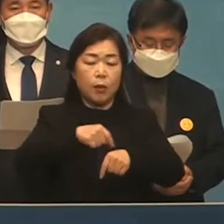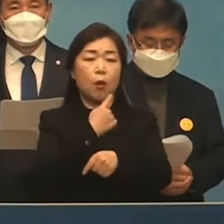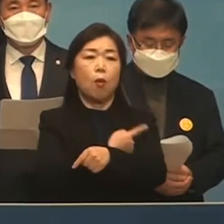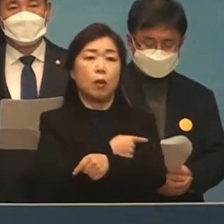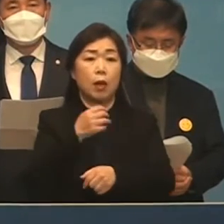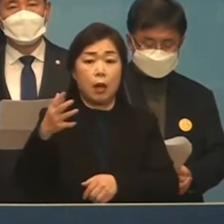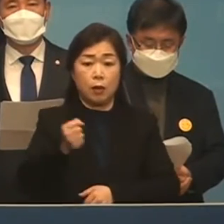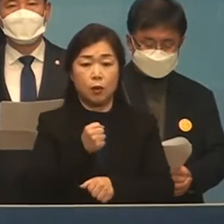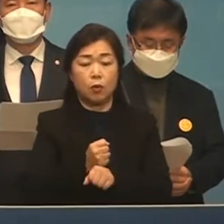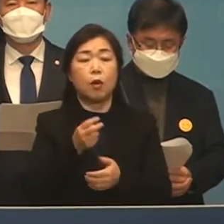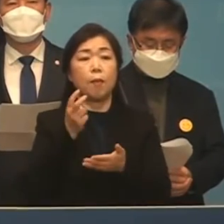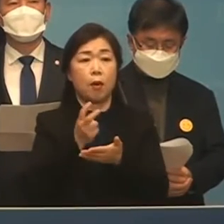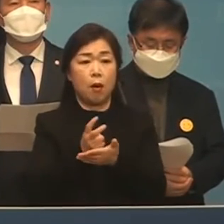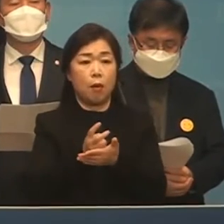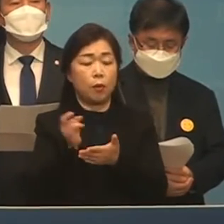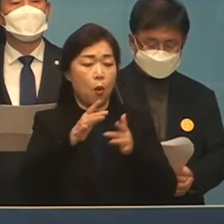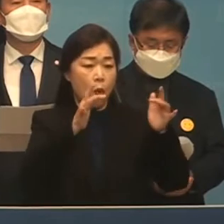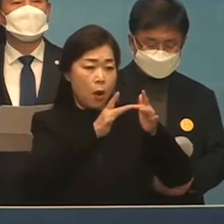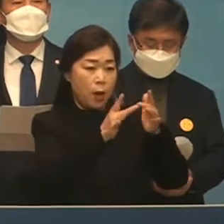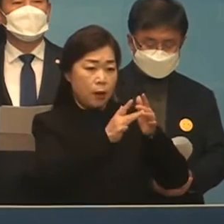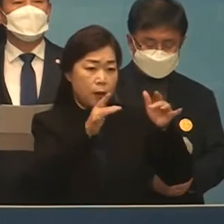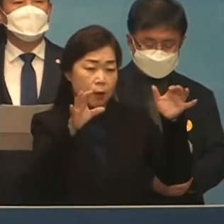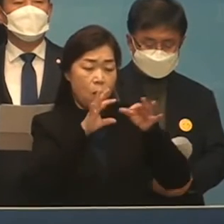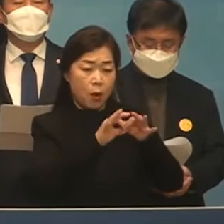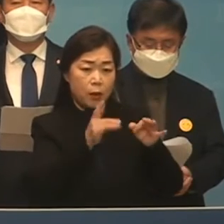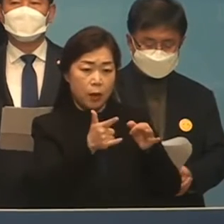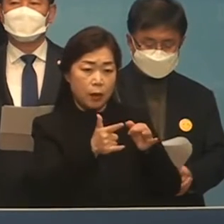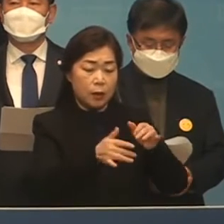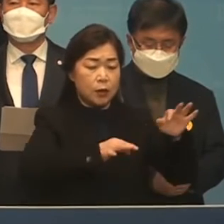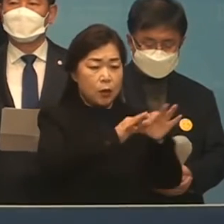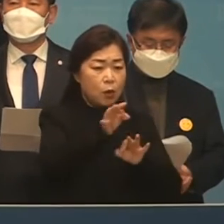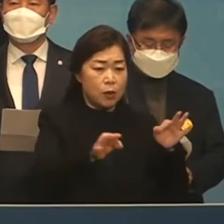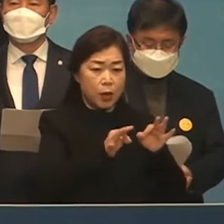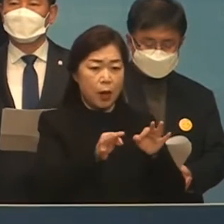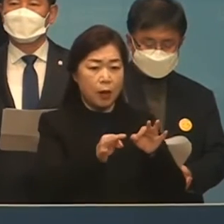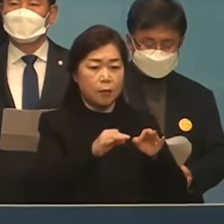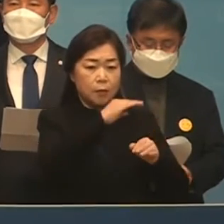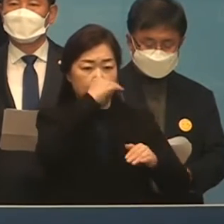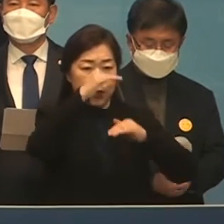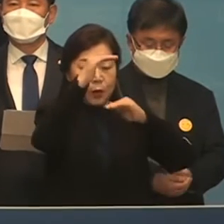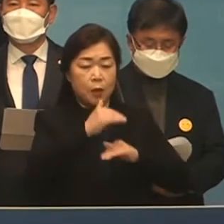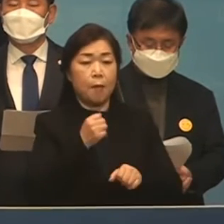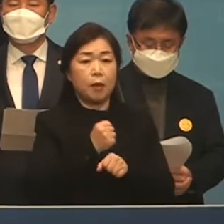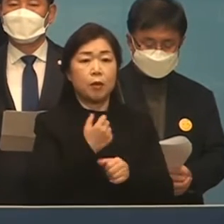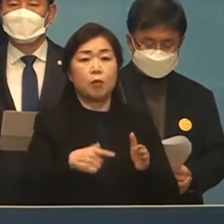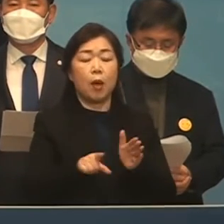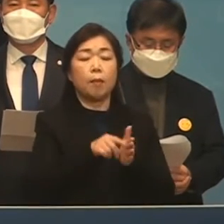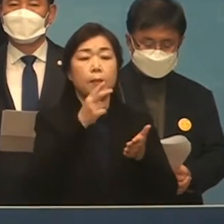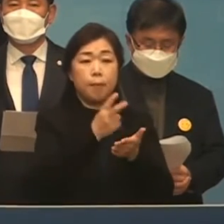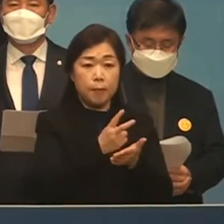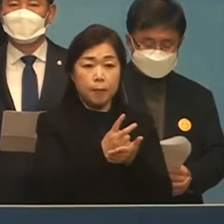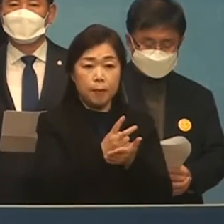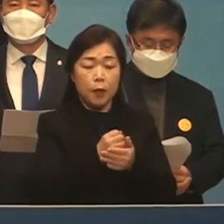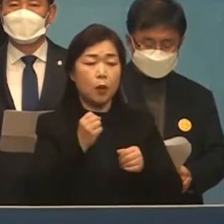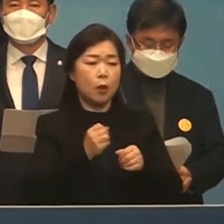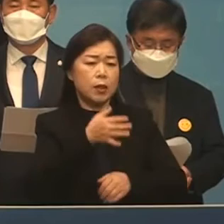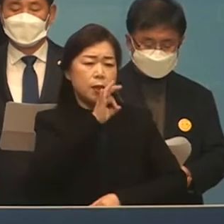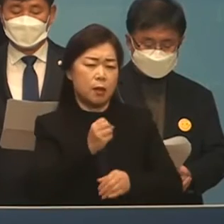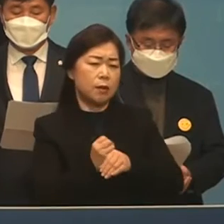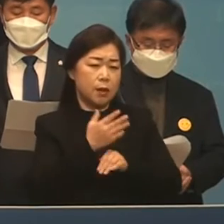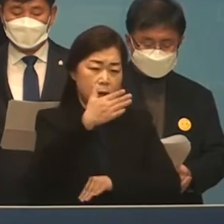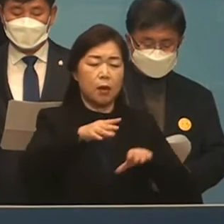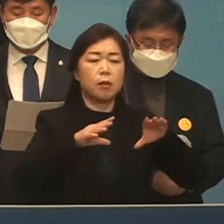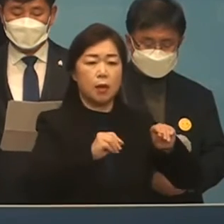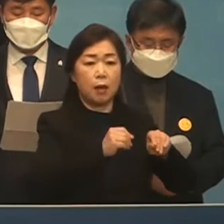부여하는 법률, 온라인 플랫폼 경제의 공정한 거래 질서를 확립하기 위한 법률, 과도한 이자 부담을